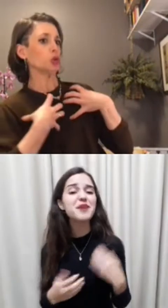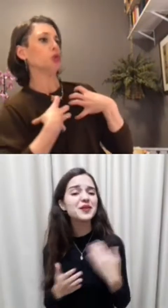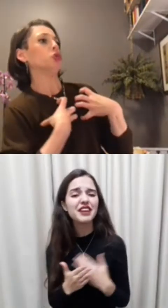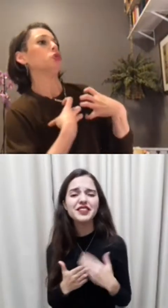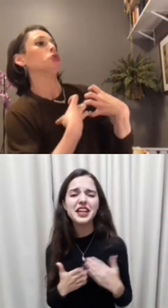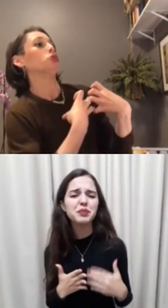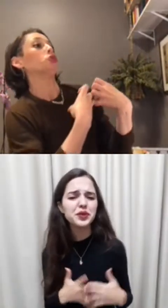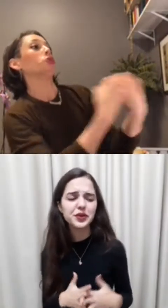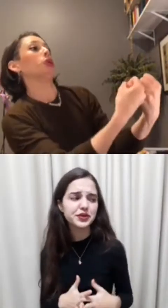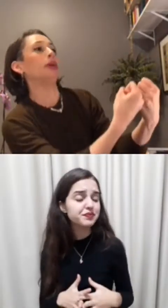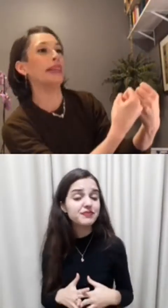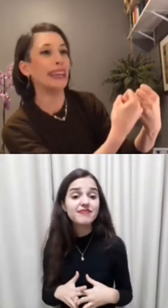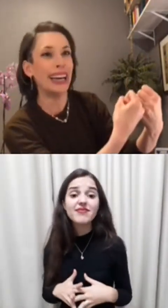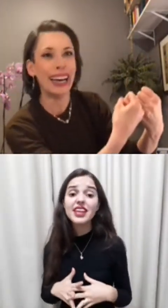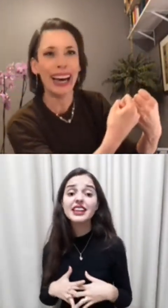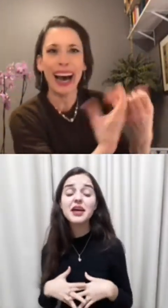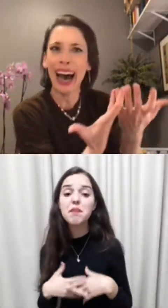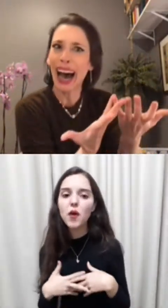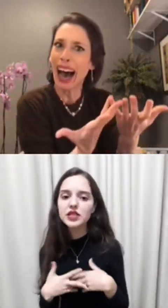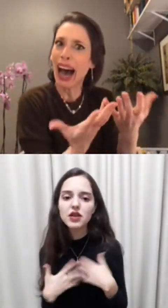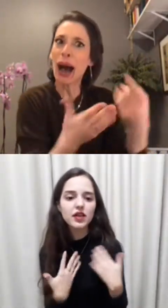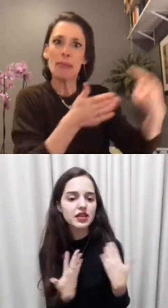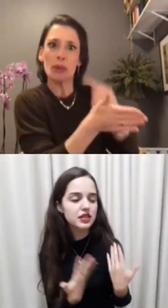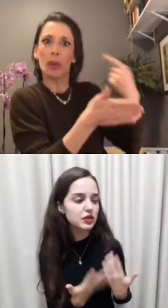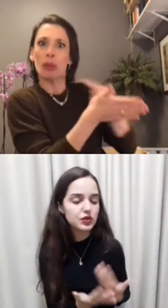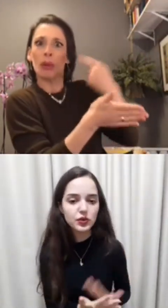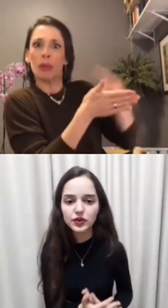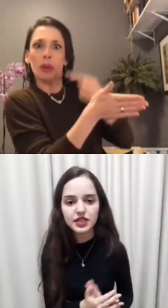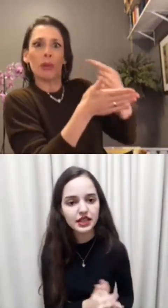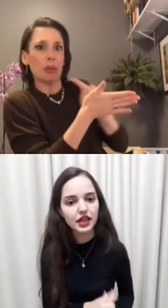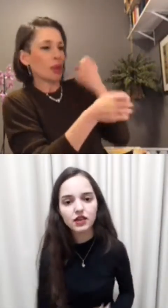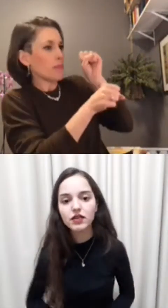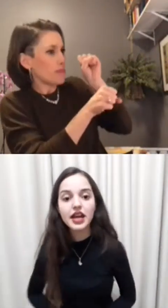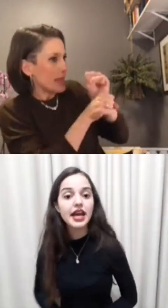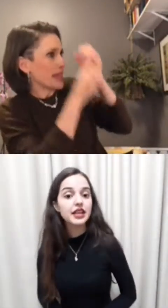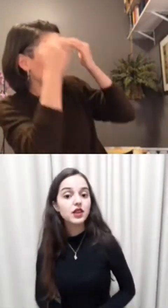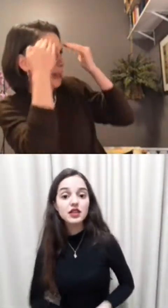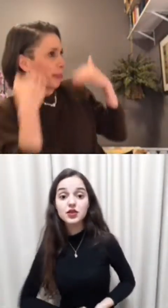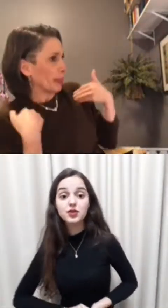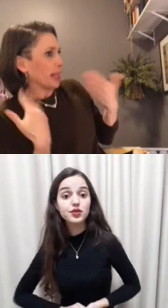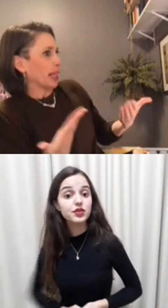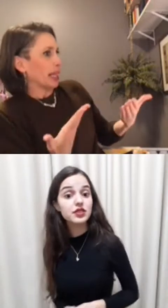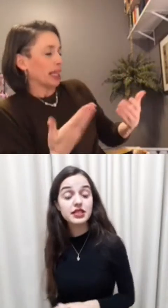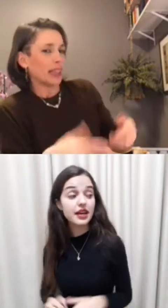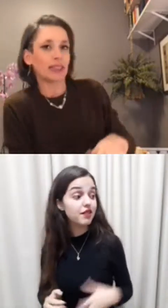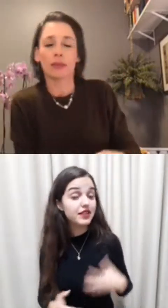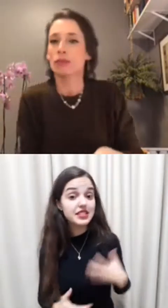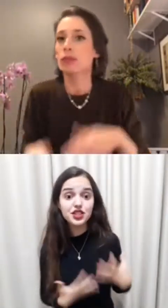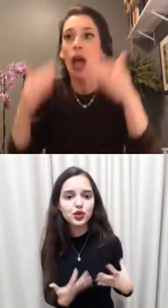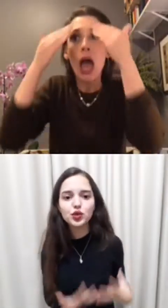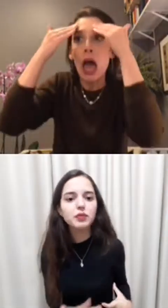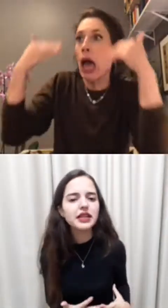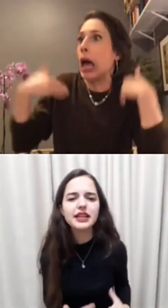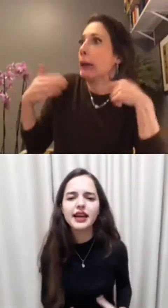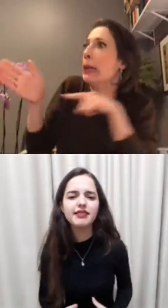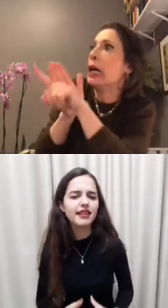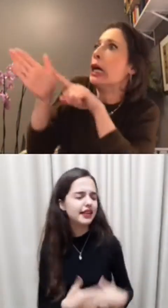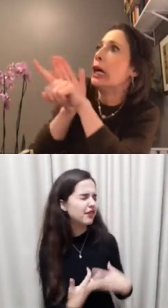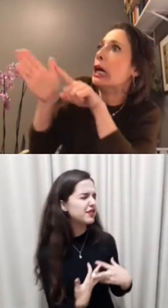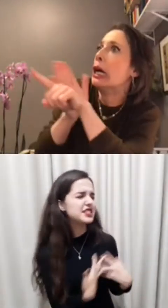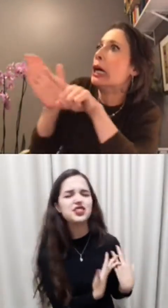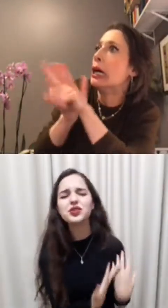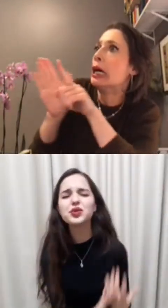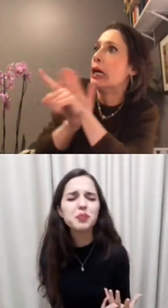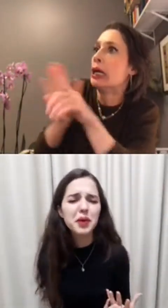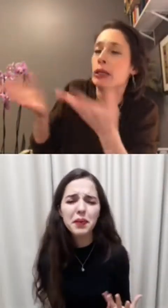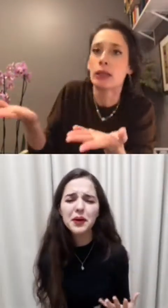eu perguntava o tempo todo. Depois que eu conheci os surdos, então, nossa, os surdos, eu fazia de tudo para tentar entender, eu